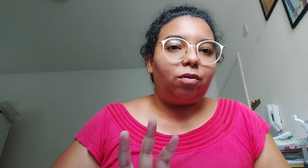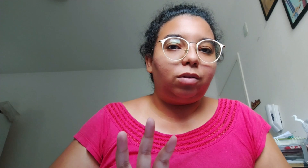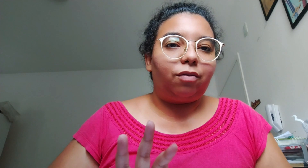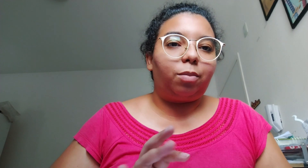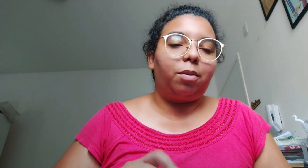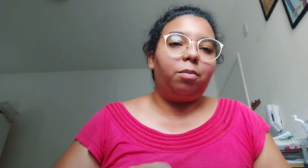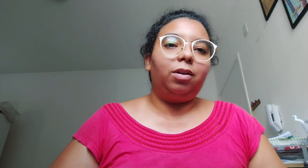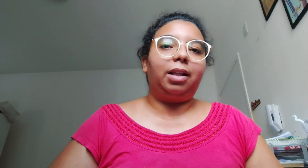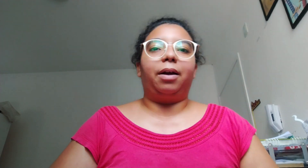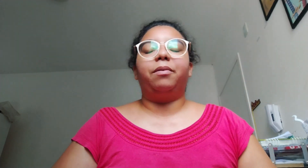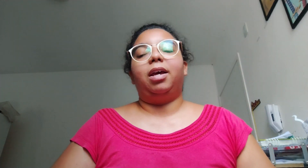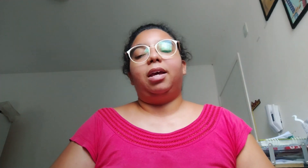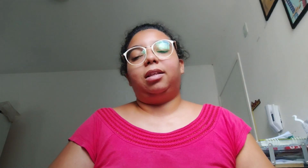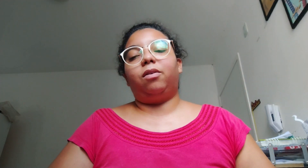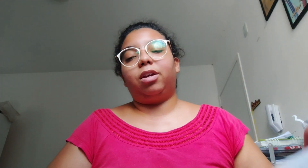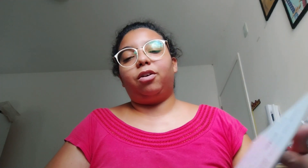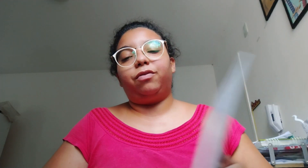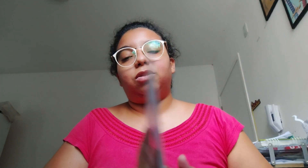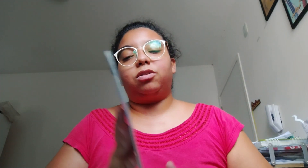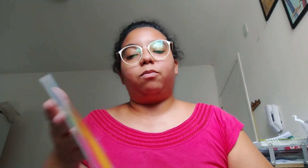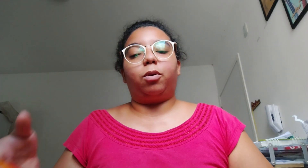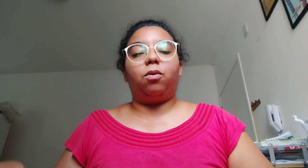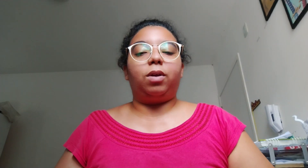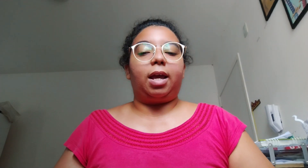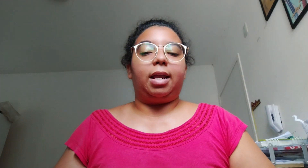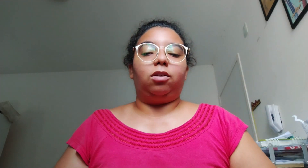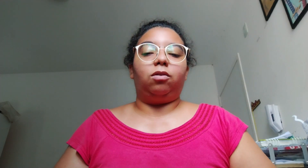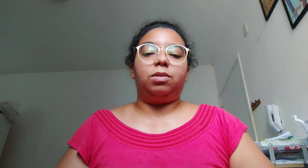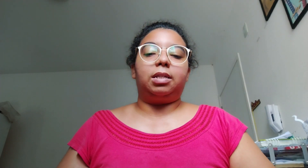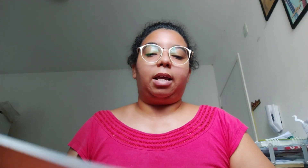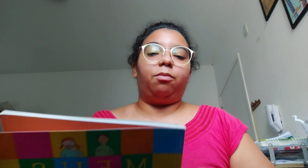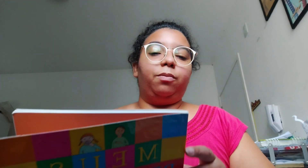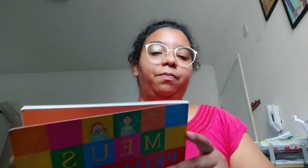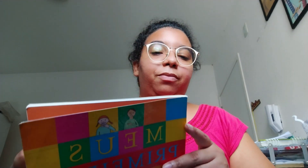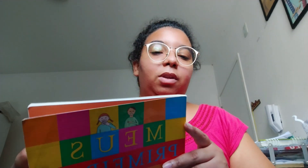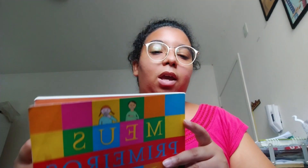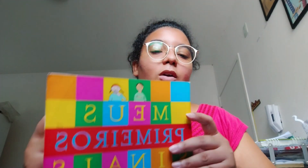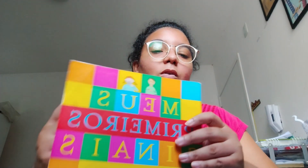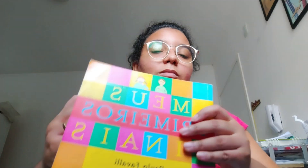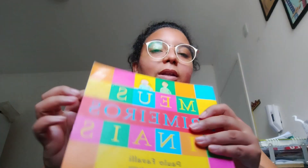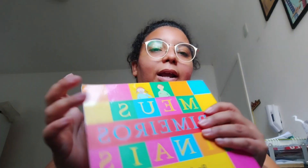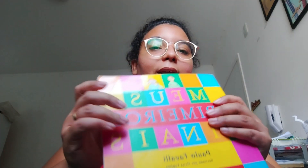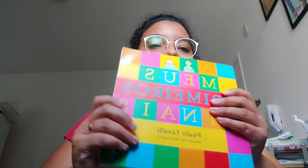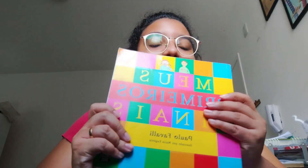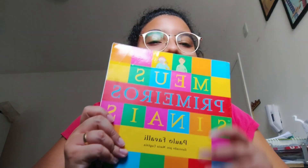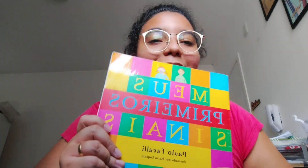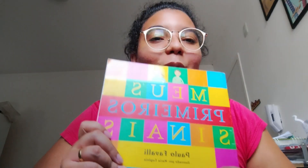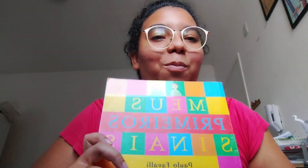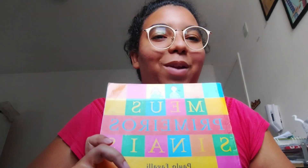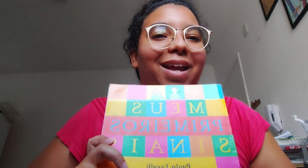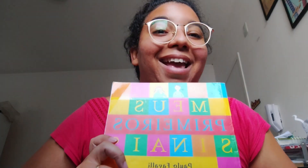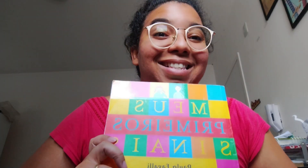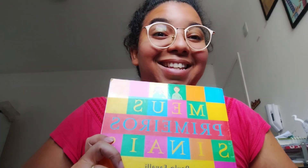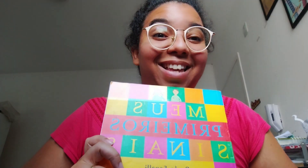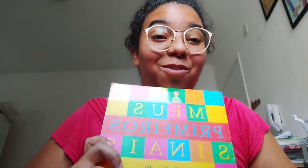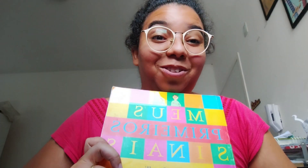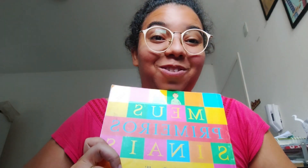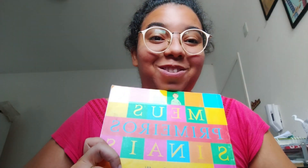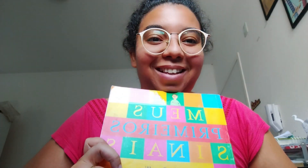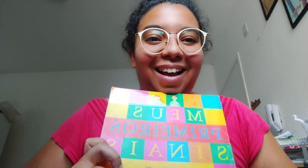para a biblioteca. Então, o que que eu fiz? Procurei ele num sebo, encontrei e comprei. Esse daqui é o nosso, tá? Esse